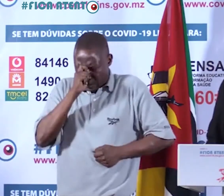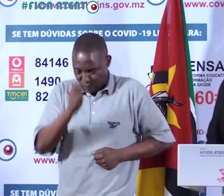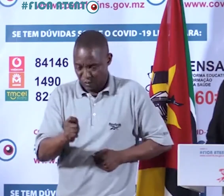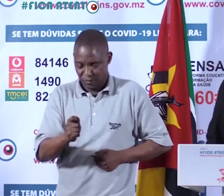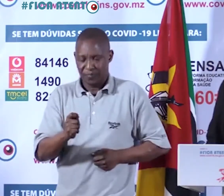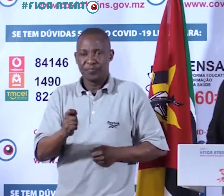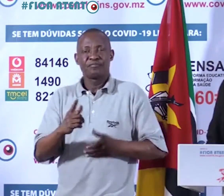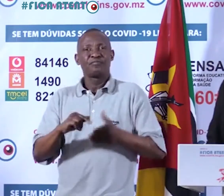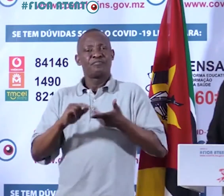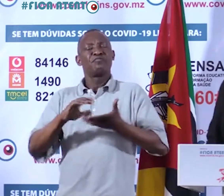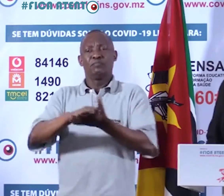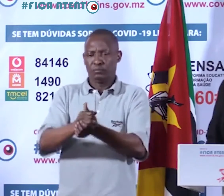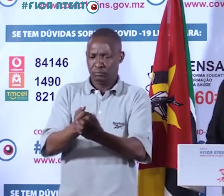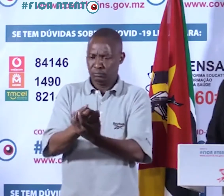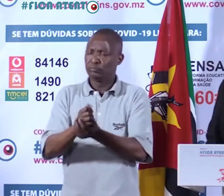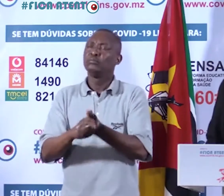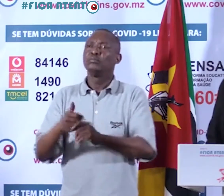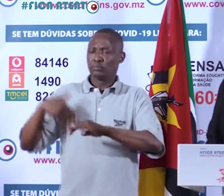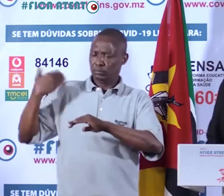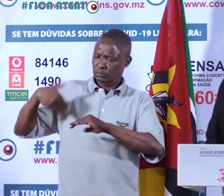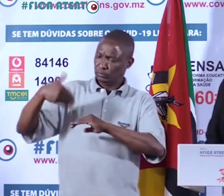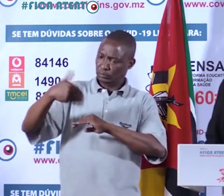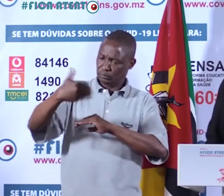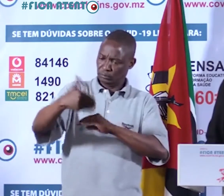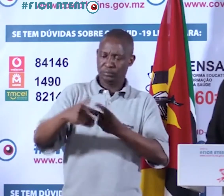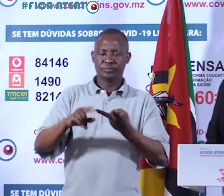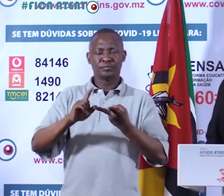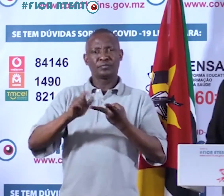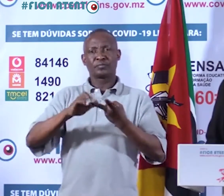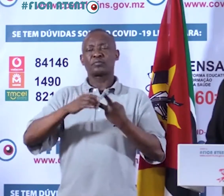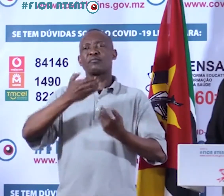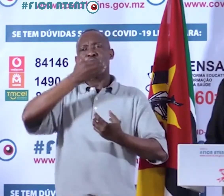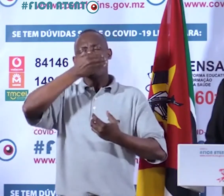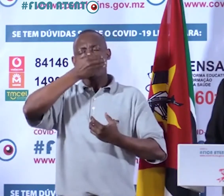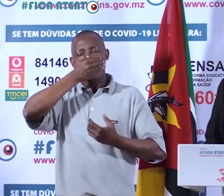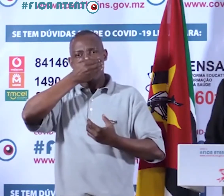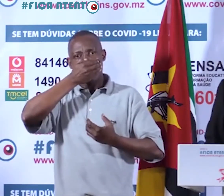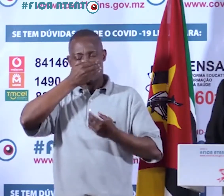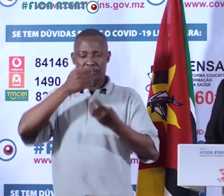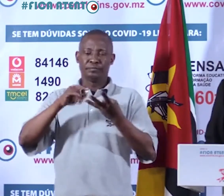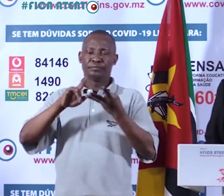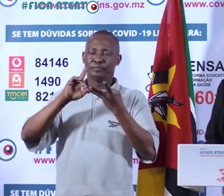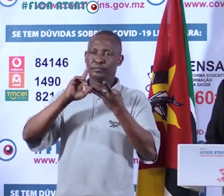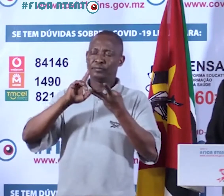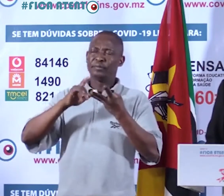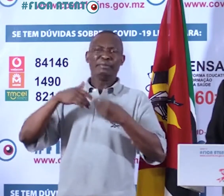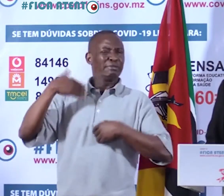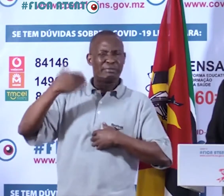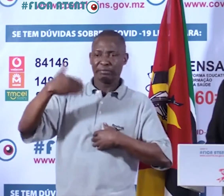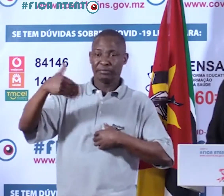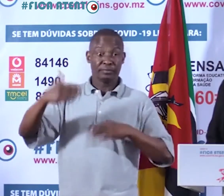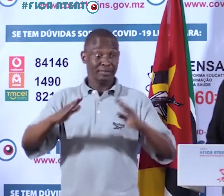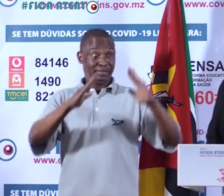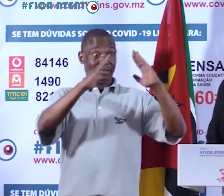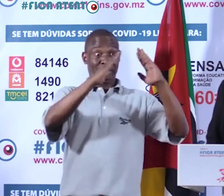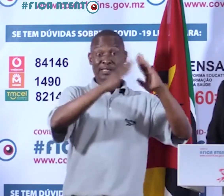mãos frequentemente, o uso correto da máscara, e sempre que estivermos fora da porta